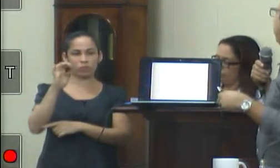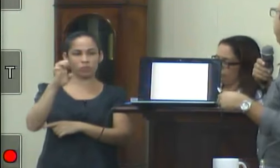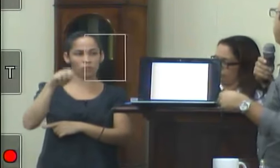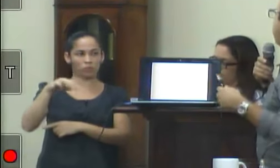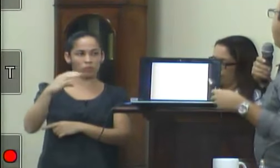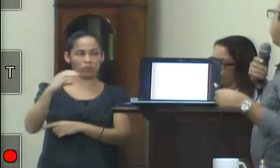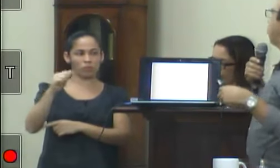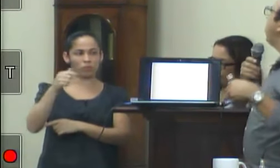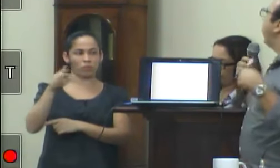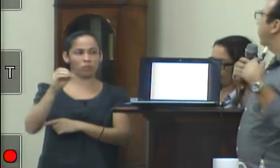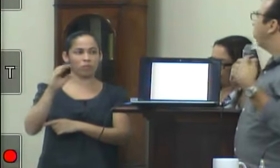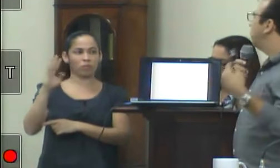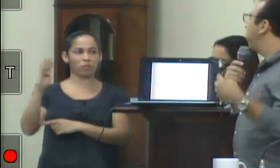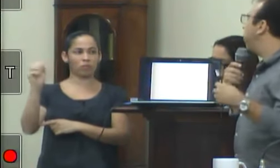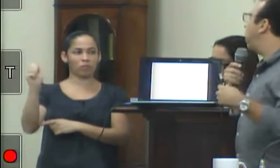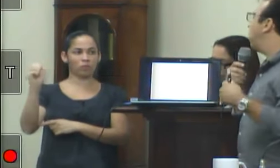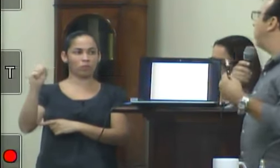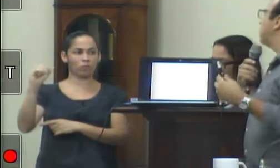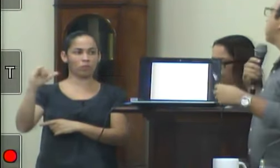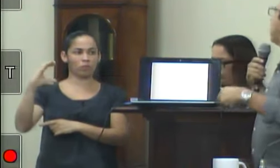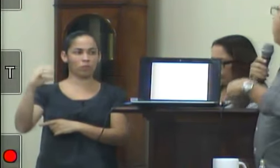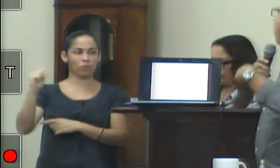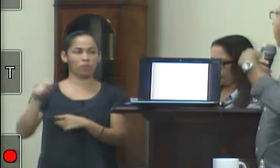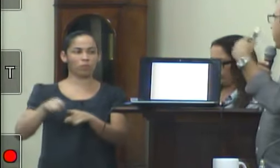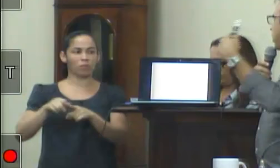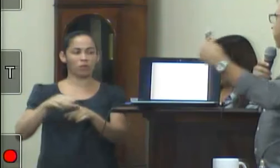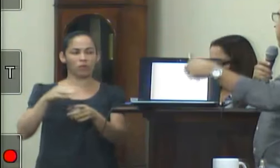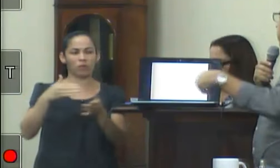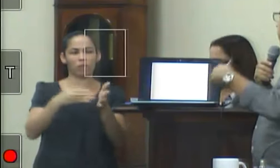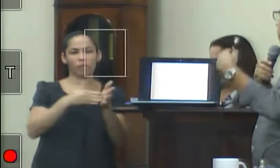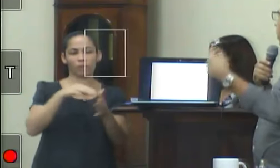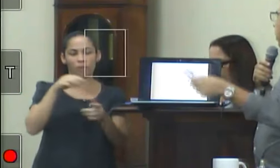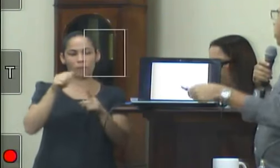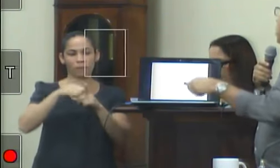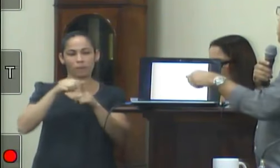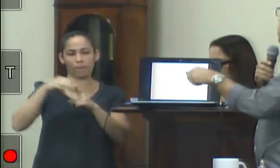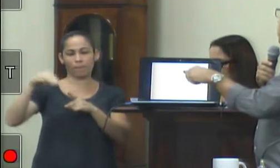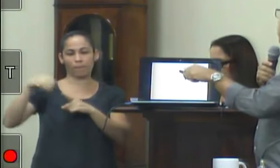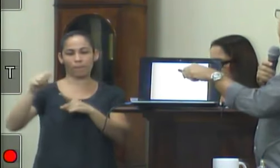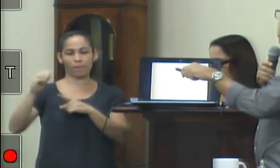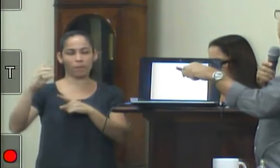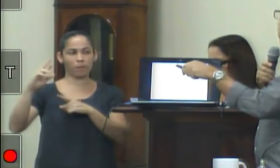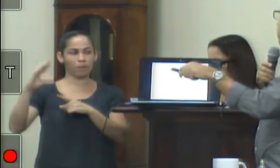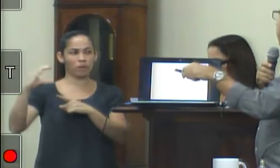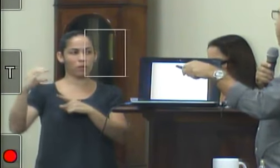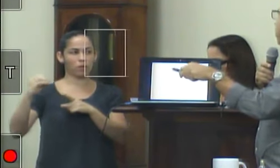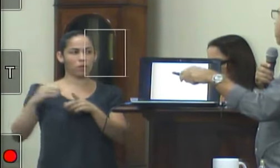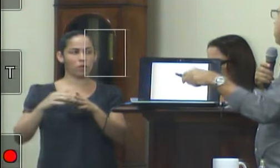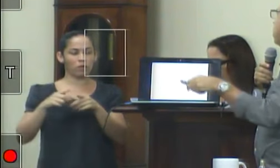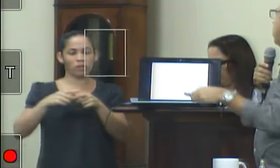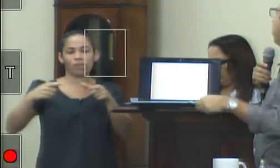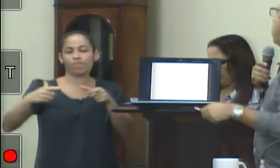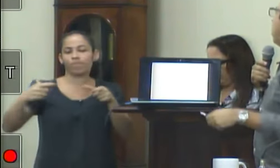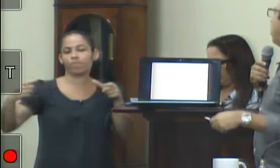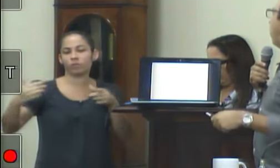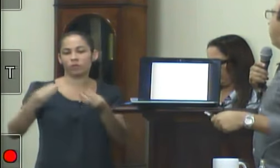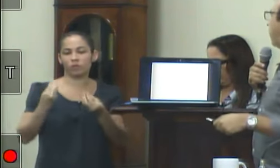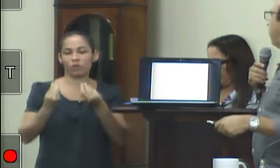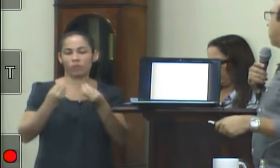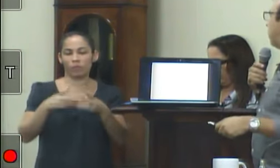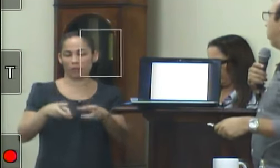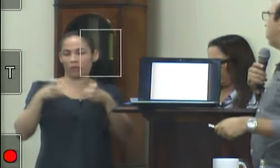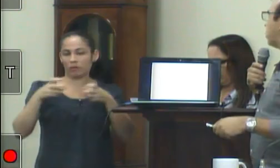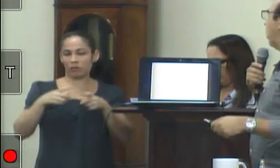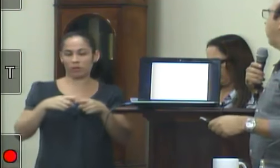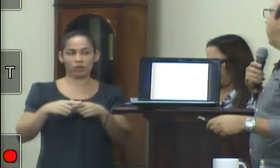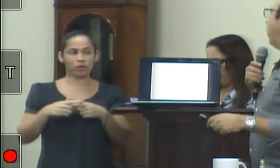acho que no final de março retomou a composição, agora a gente vem aprimorando, e isso vem gerando um impacto positivo no aumento